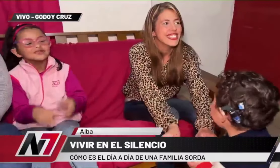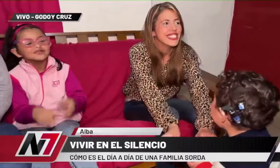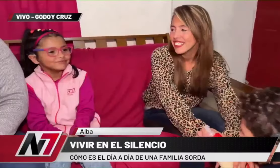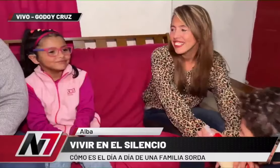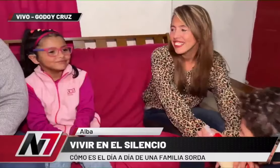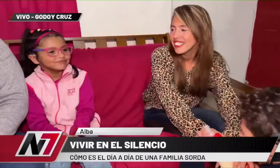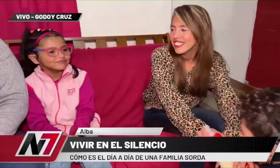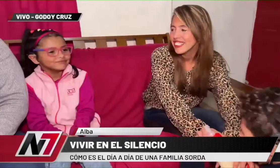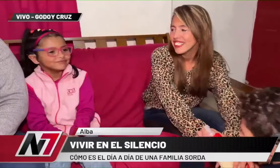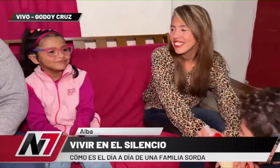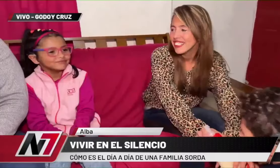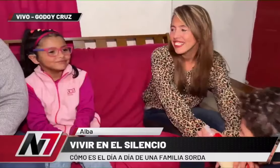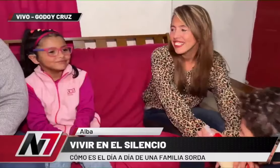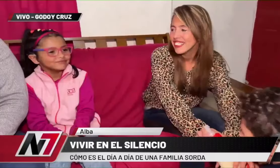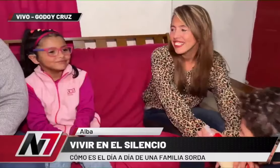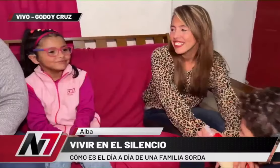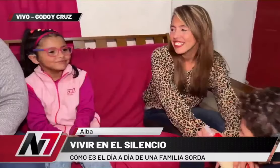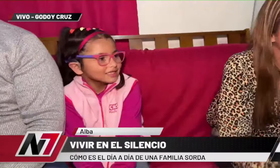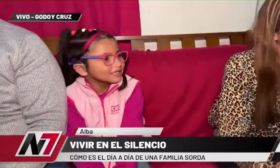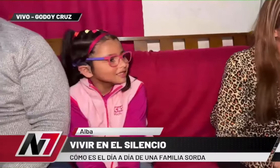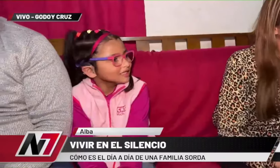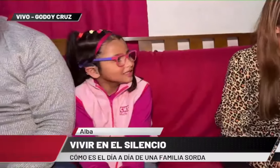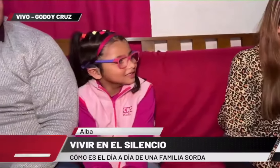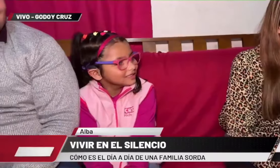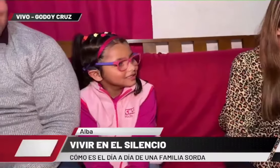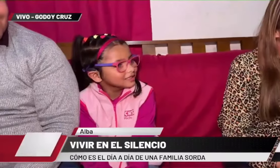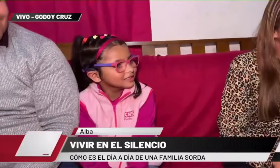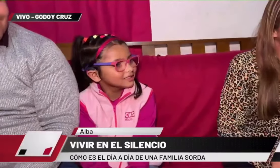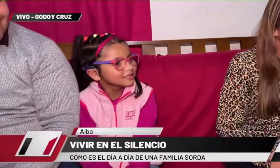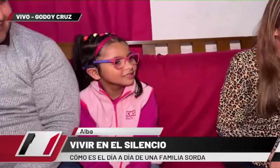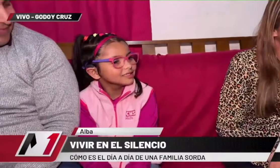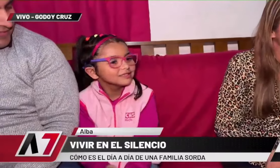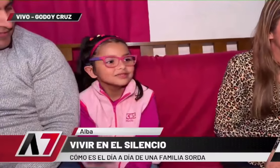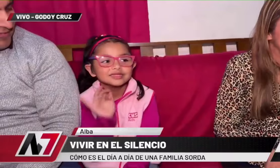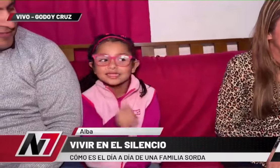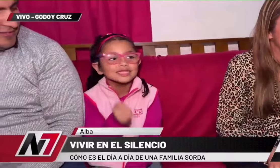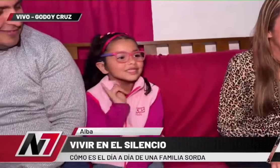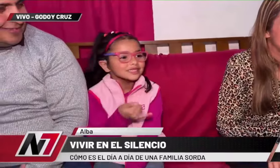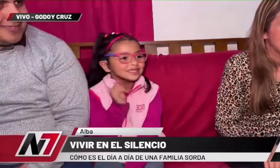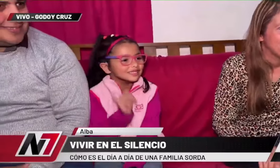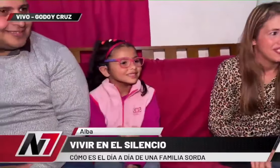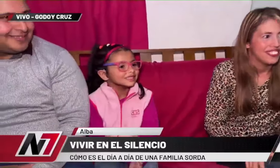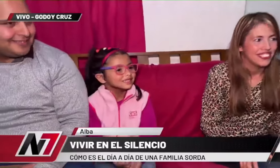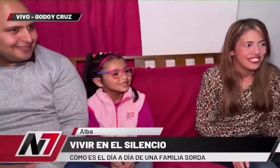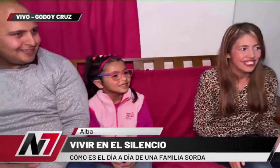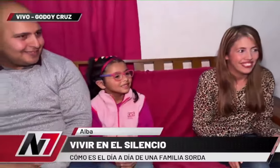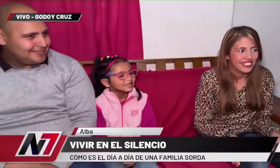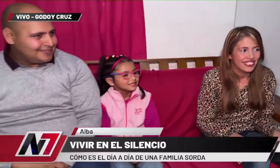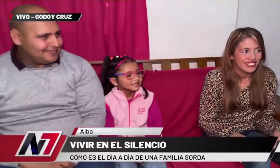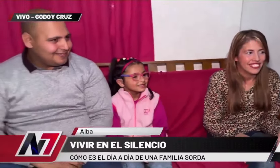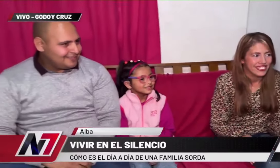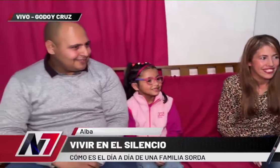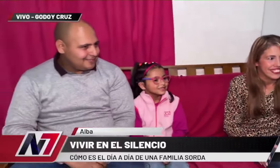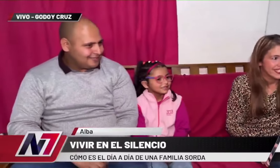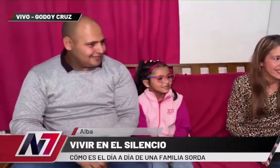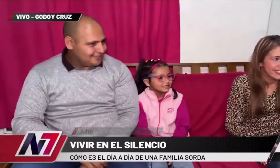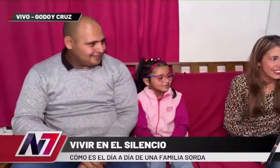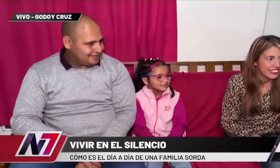Que se Muy porta bien. muy bien, Tiago. El Ay, qué pequeñito amor. Tiago, bueno, a Con la misma seña ustedes. que con la escuela, así que lo saqué. En la escuela se porta bien.